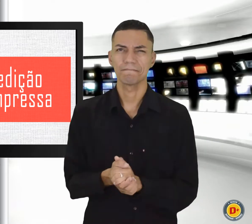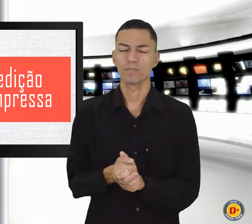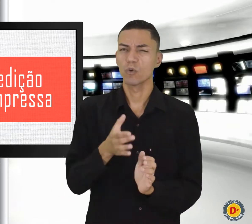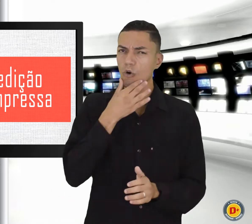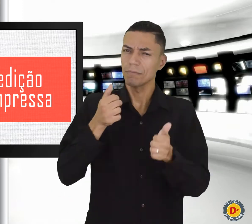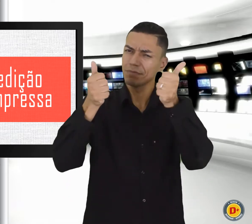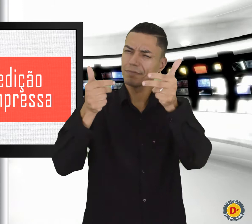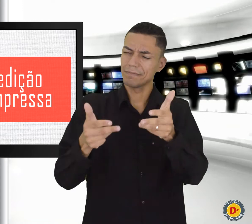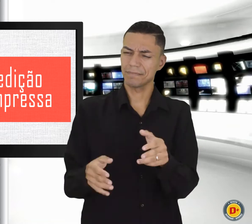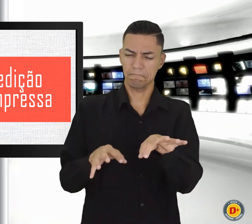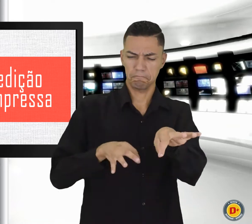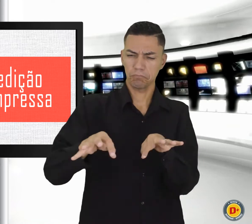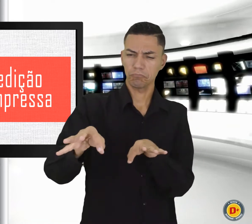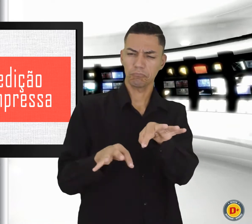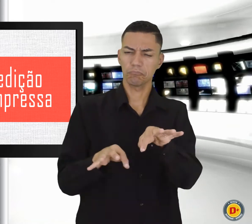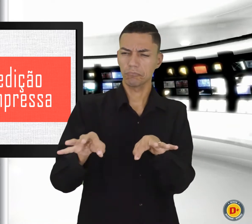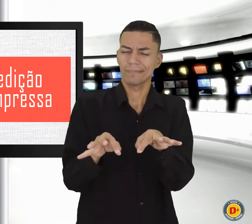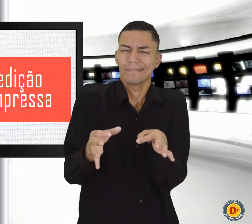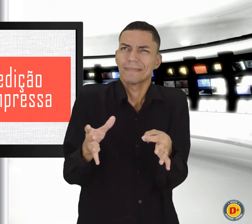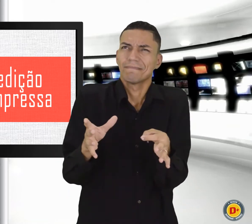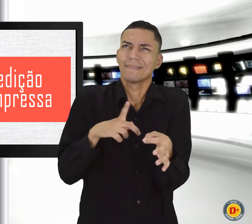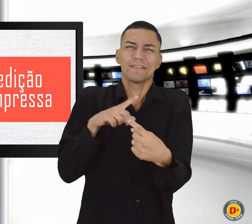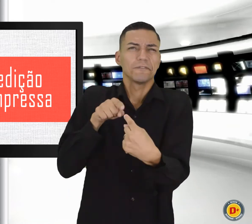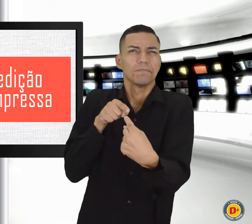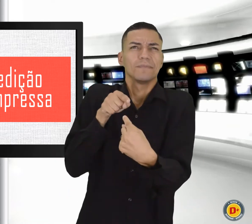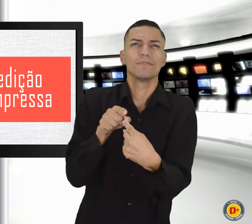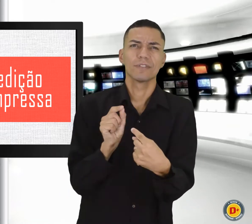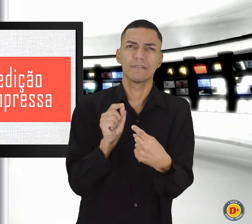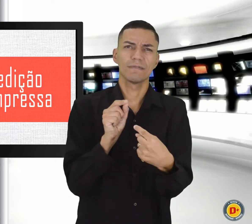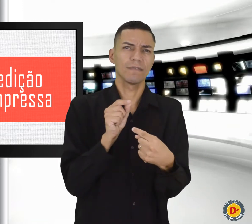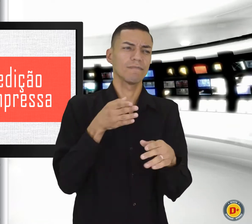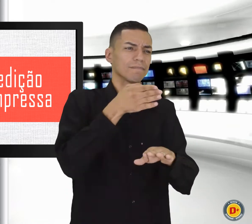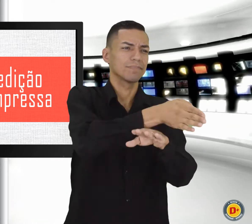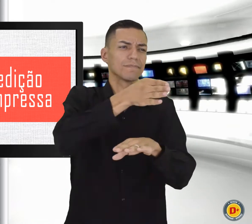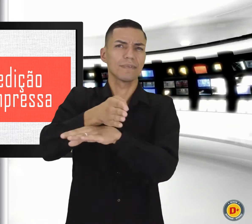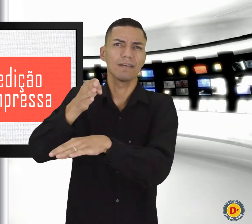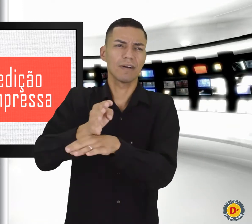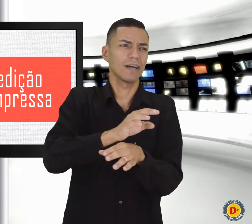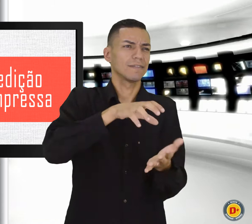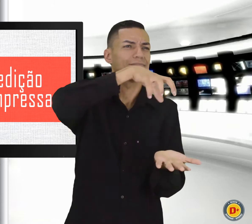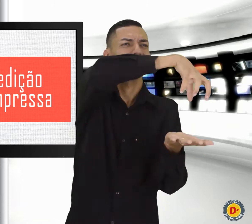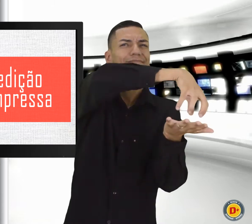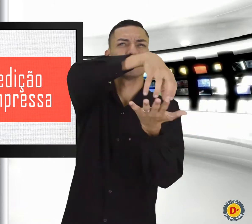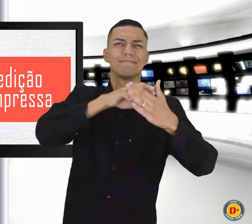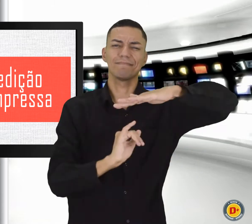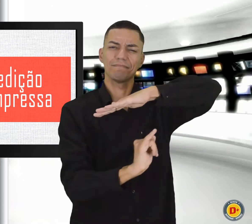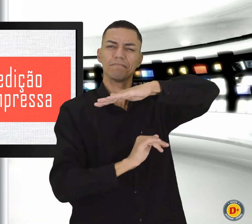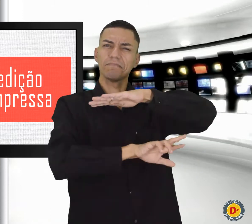um programa geralmente organizado dentro de uma entidade especializada, constituído de